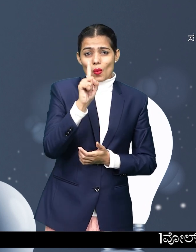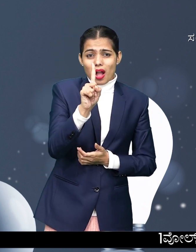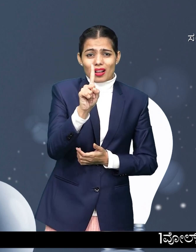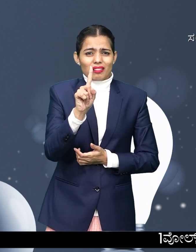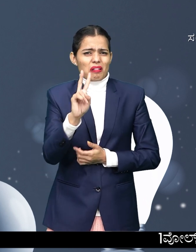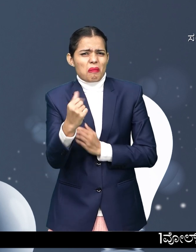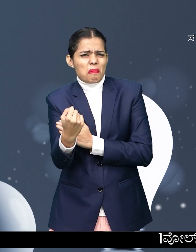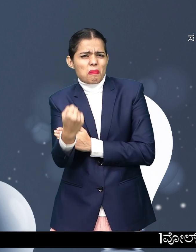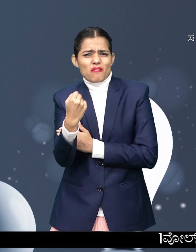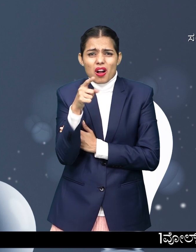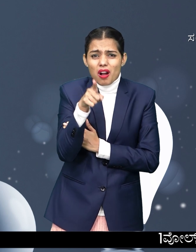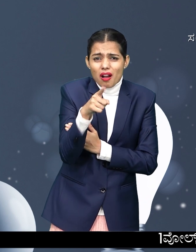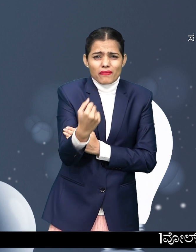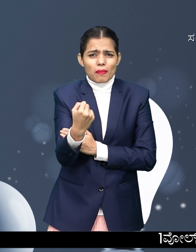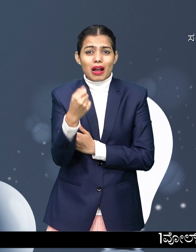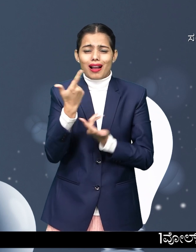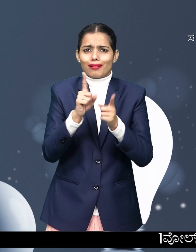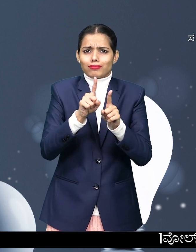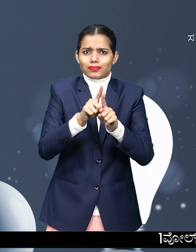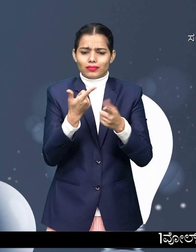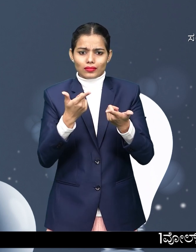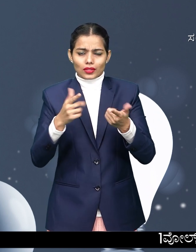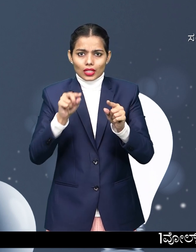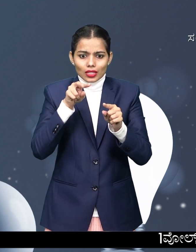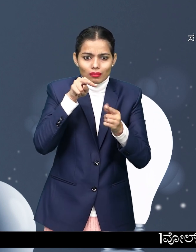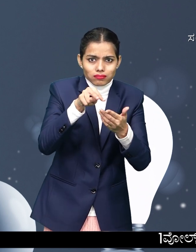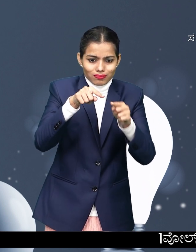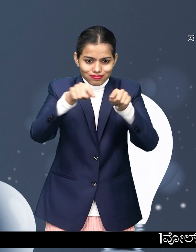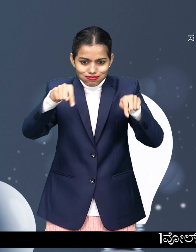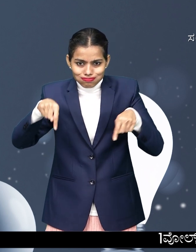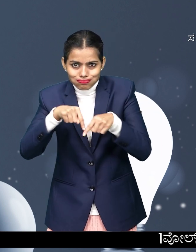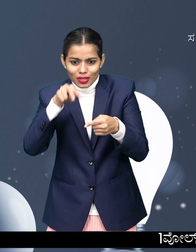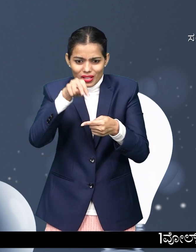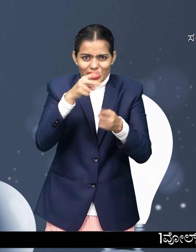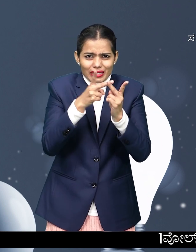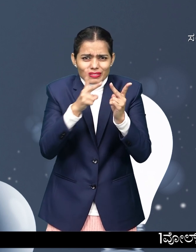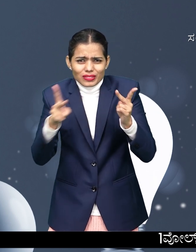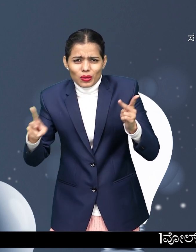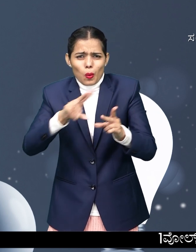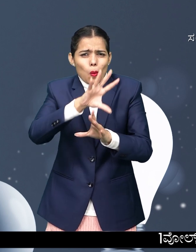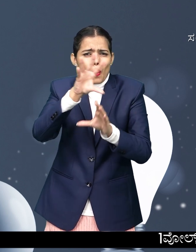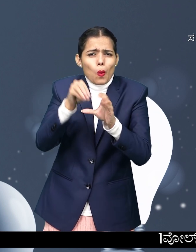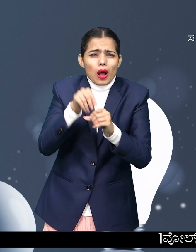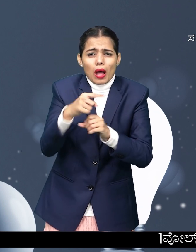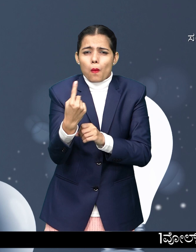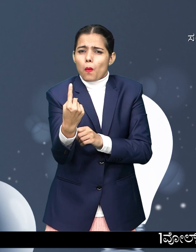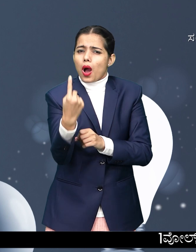ಒಂದು ವೋಲ್ಟ್ ಈಸ್ ಈಕ್ವಲ್ ಟು 1 ಜೌಲ್ ಡಿವೈಡೆಡ್ ಬೈ 1 ಕೂಲಂಬ್.